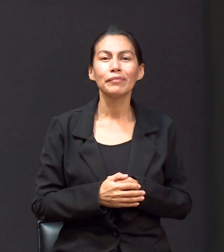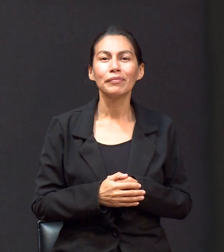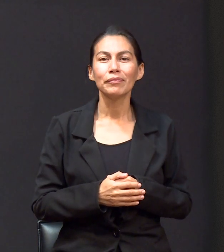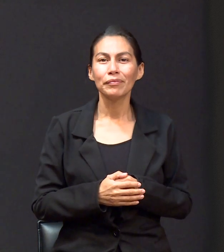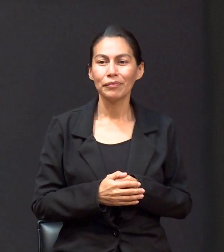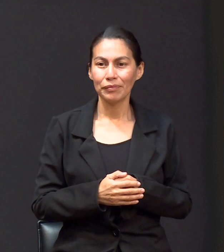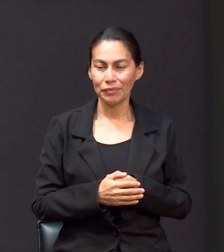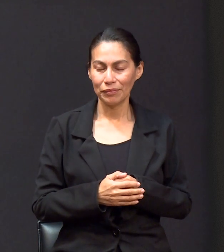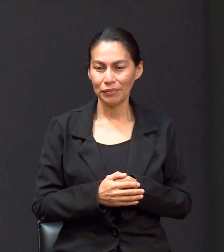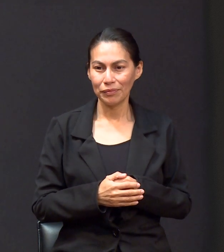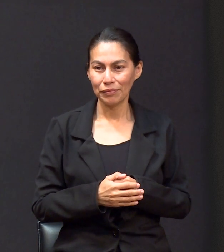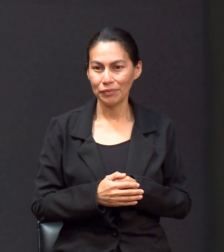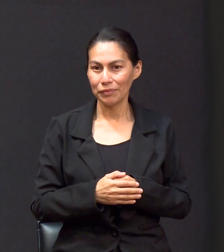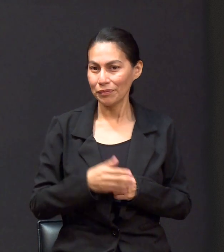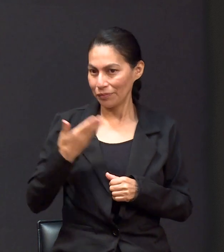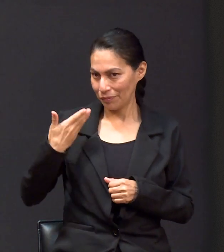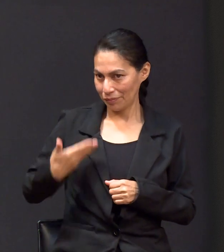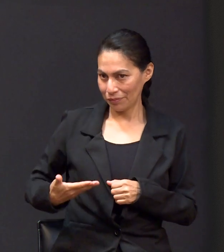más.